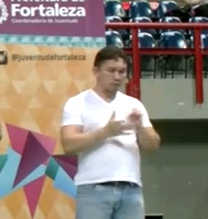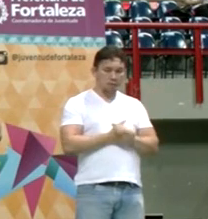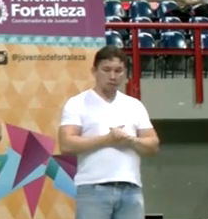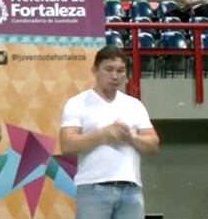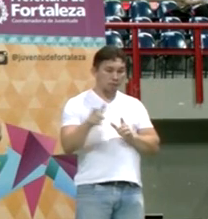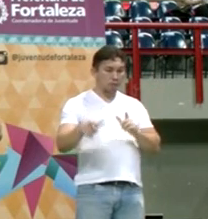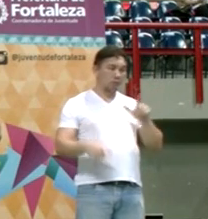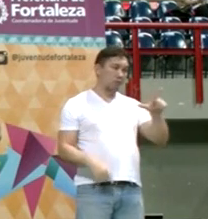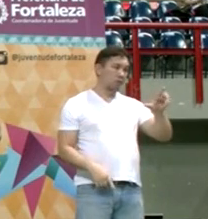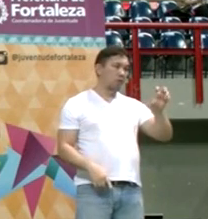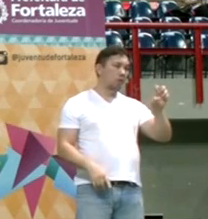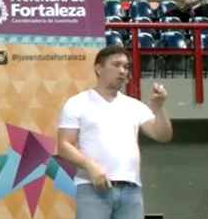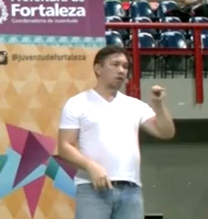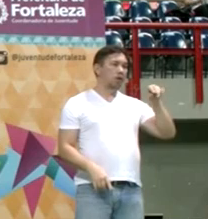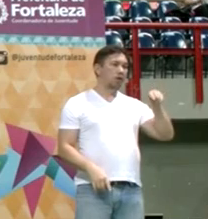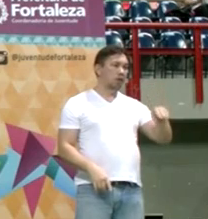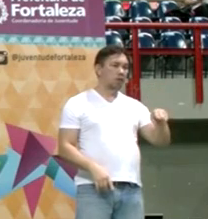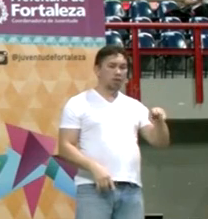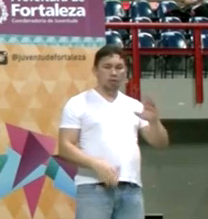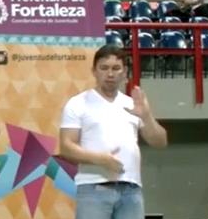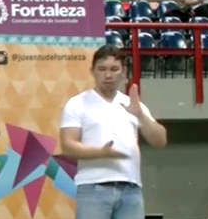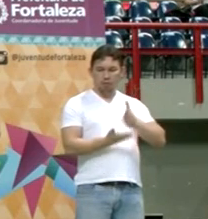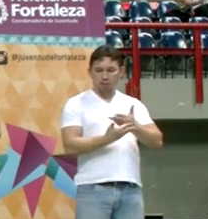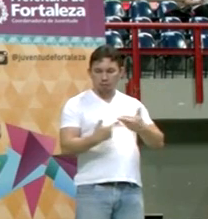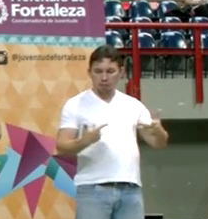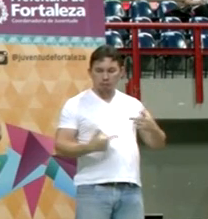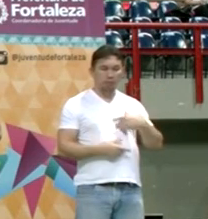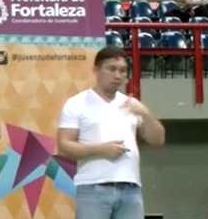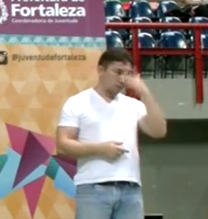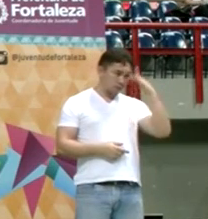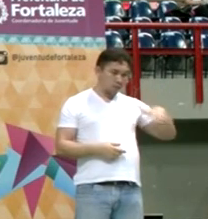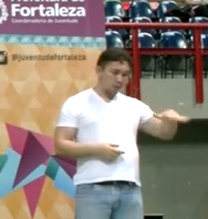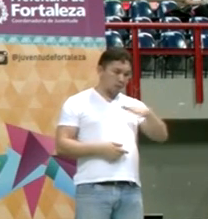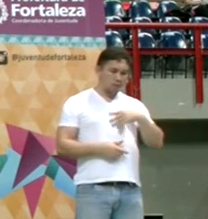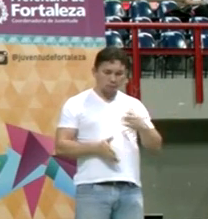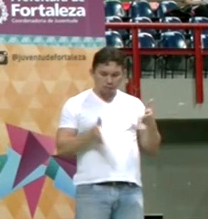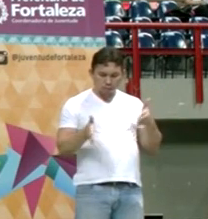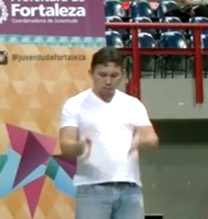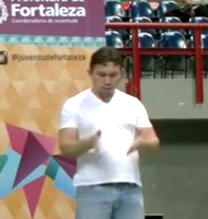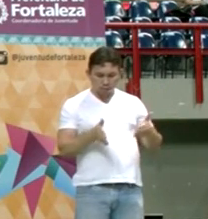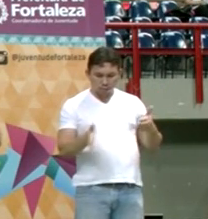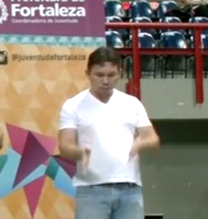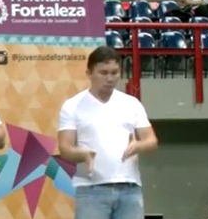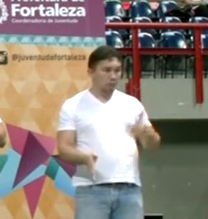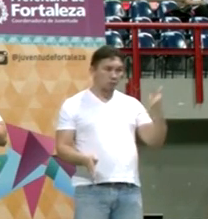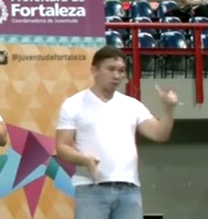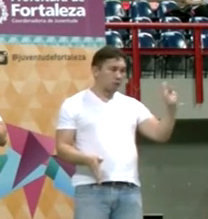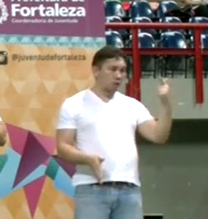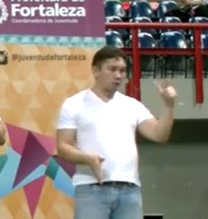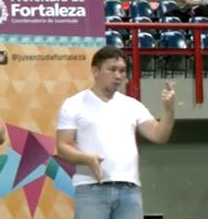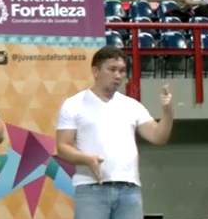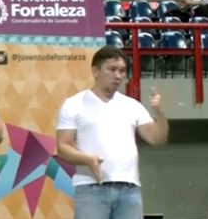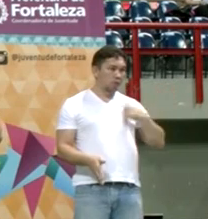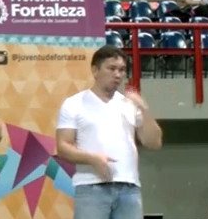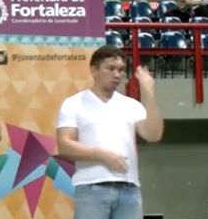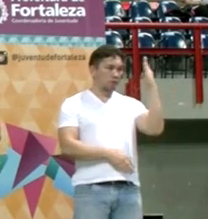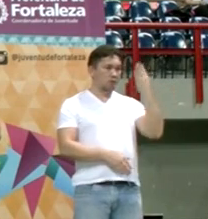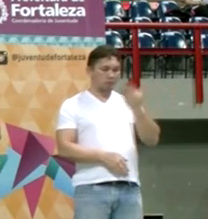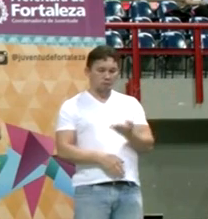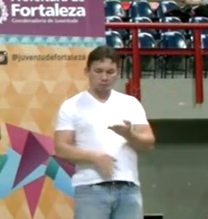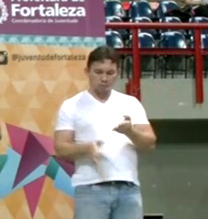quando Lenin morreu, a prova disso é cabal. Enquanto as pessoas eram enterradas sem caixão, o caixão